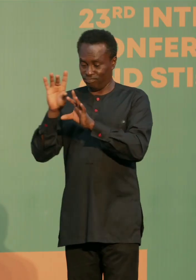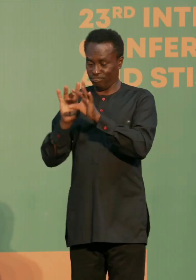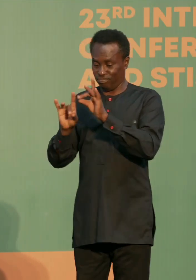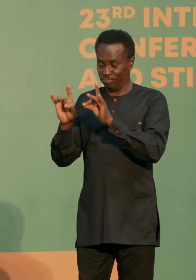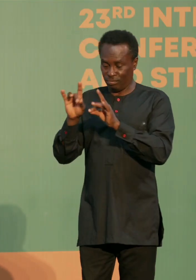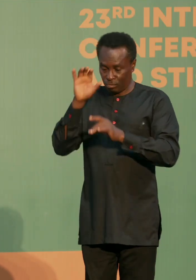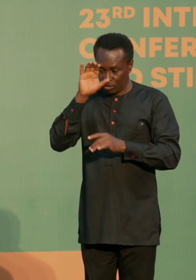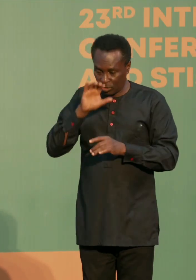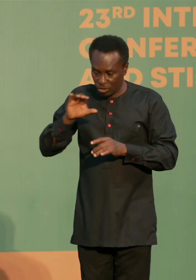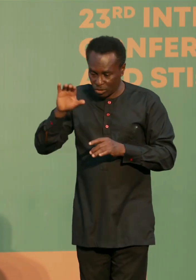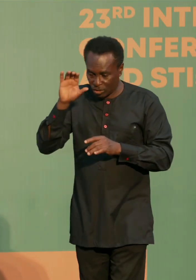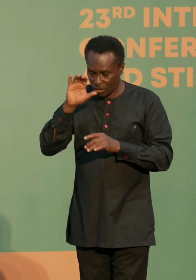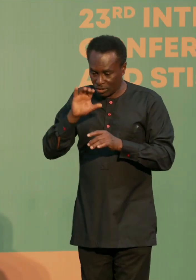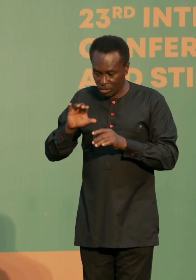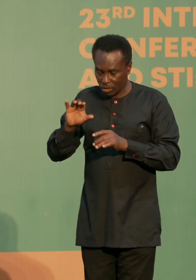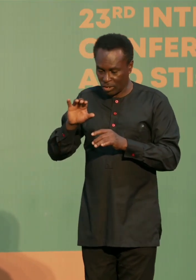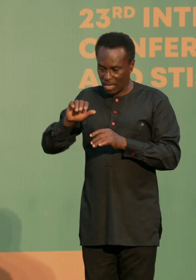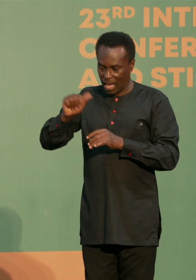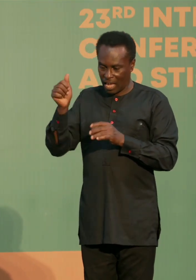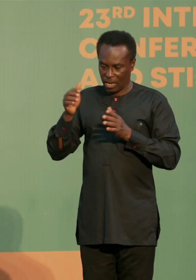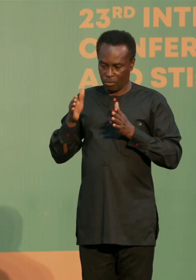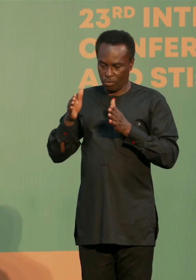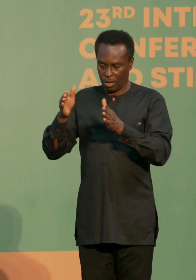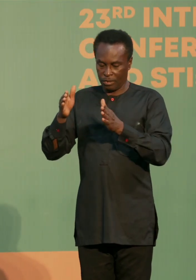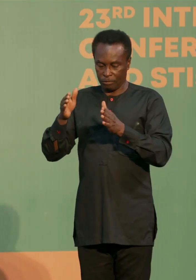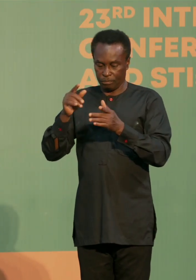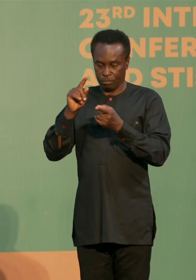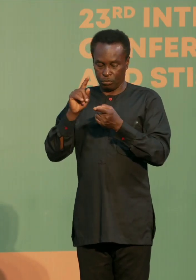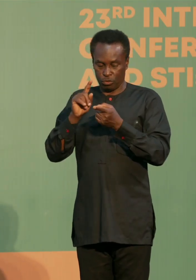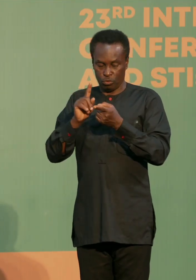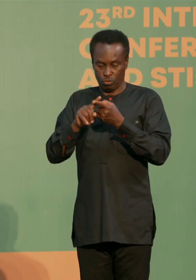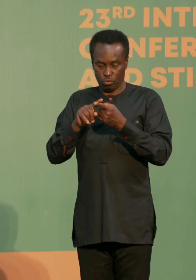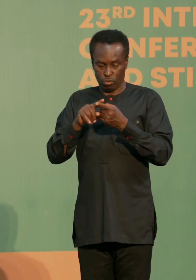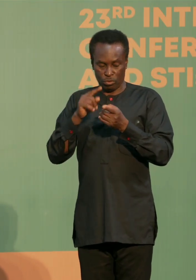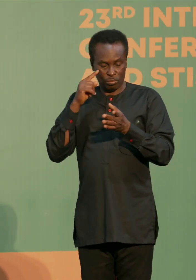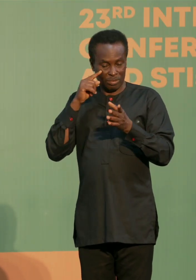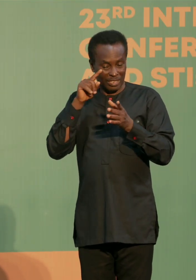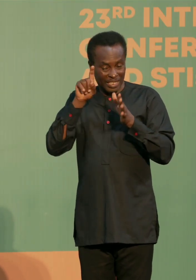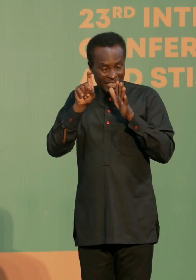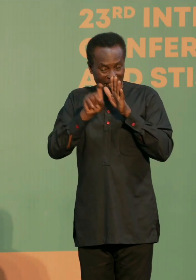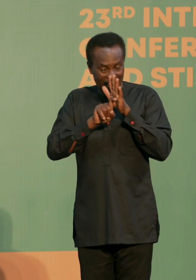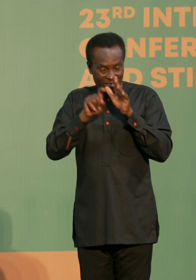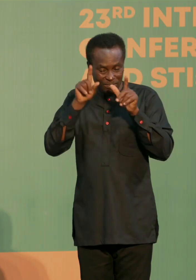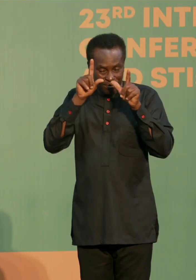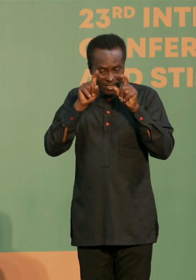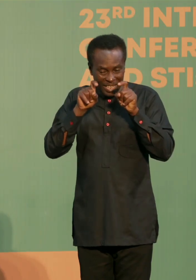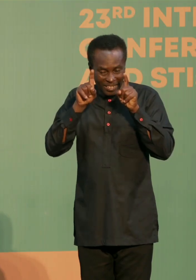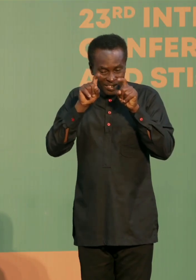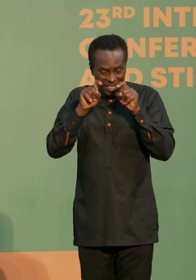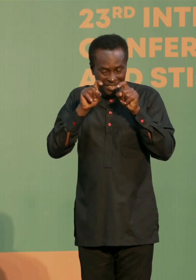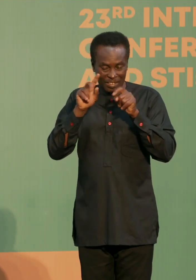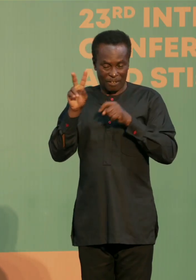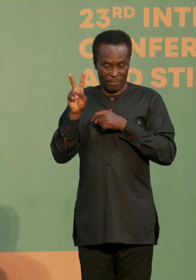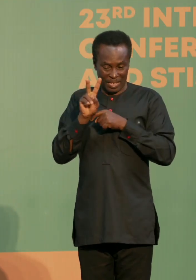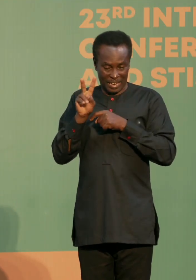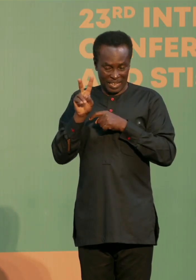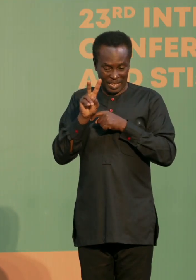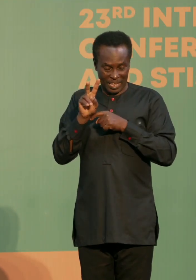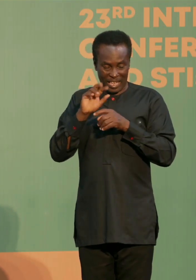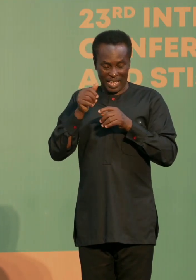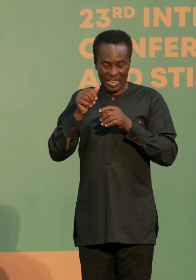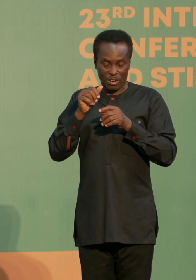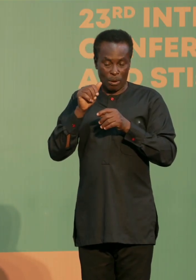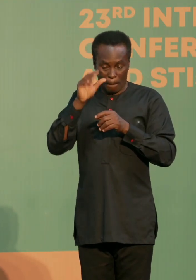cherché les chlamydia trachomatis, les mycoplasma genitalium, les Neisseria gonorrhoeae et les trichomonas